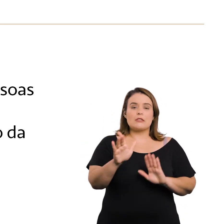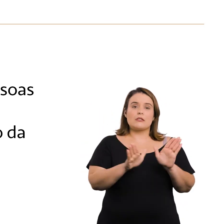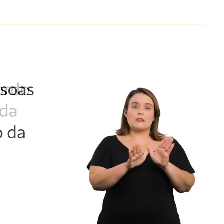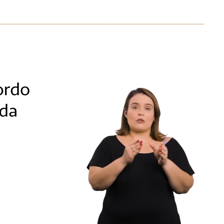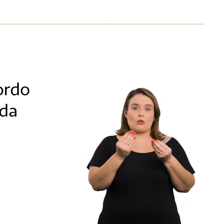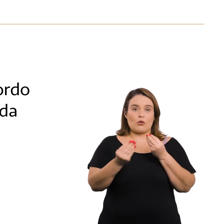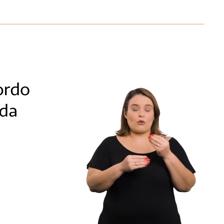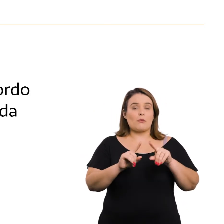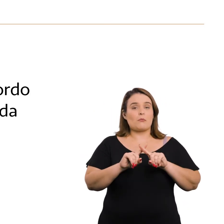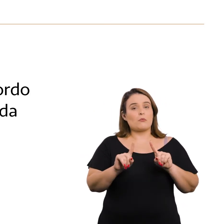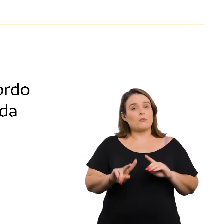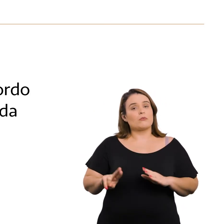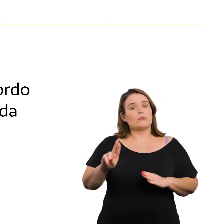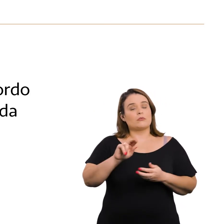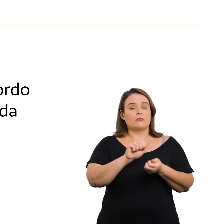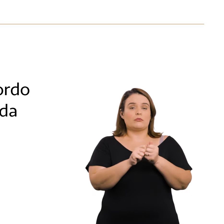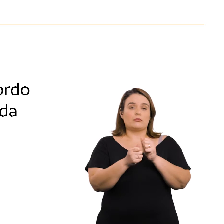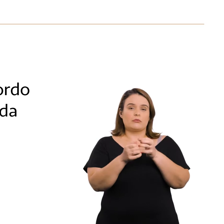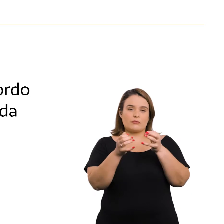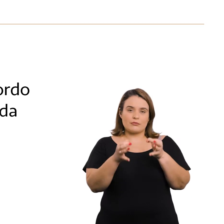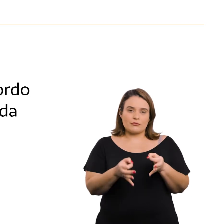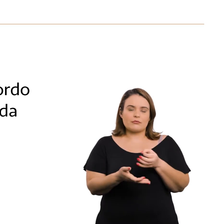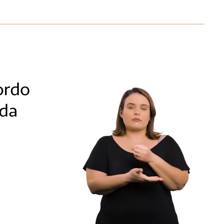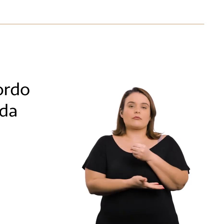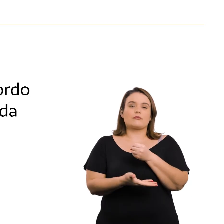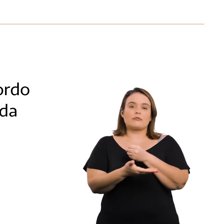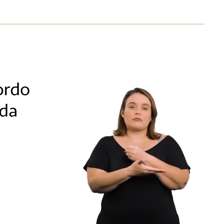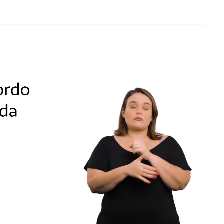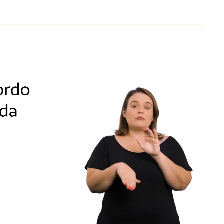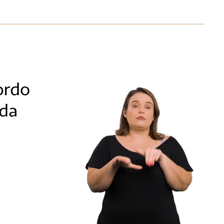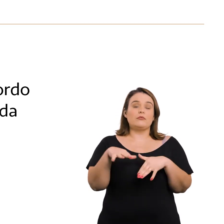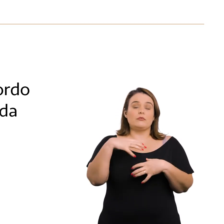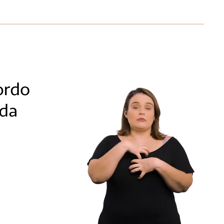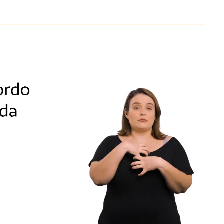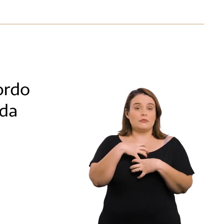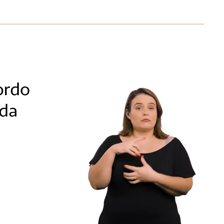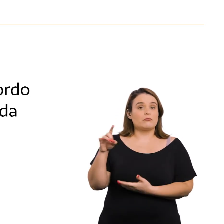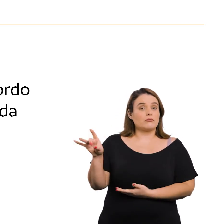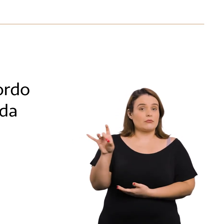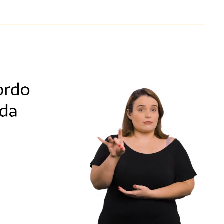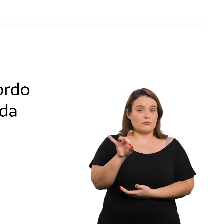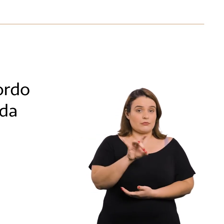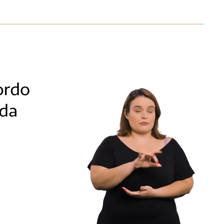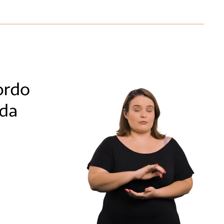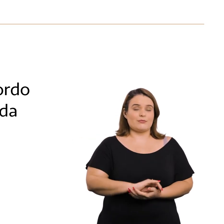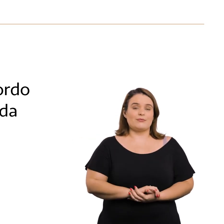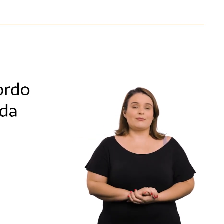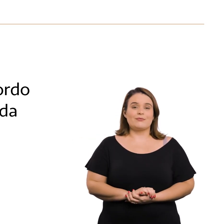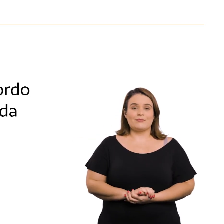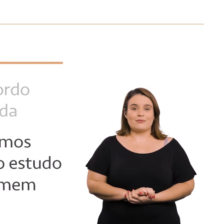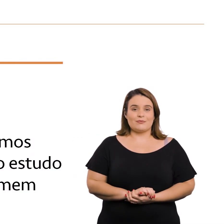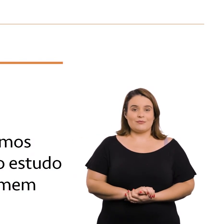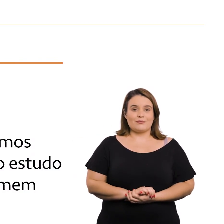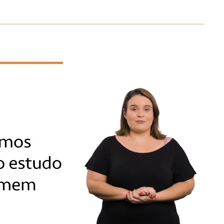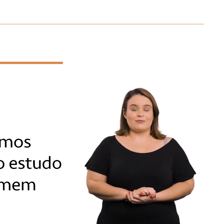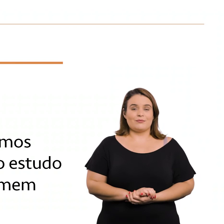acessibilidade, mas também realizando adaptações razoáveis de acordo com as características de cada trabalhador.